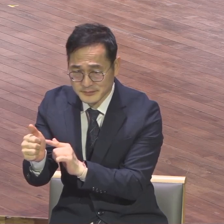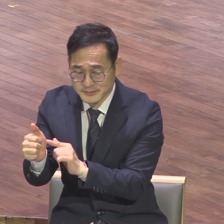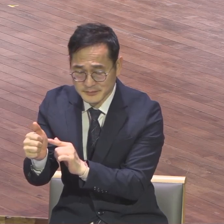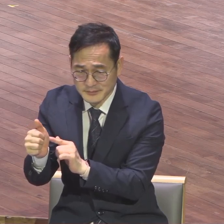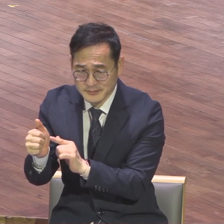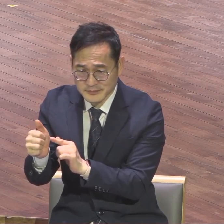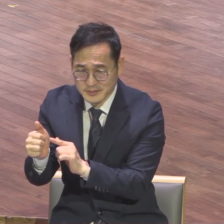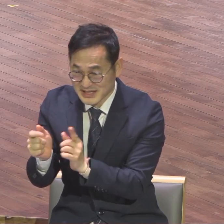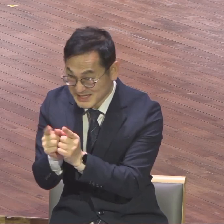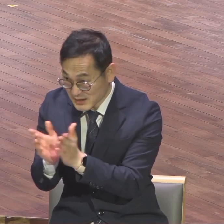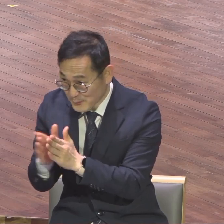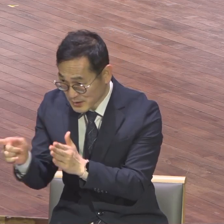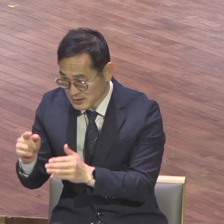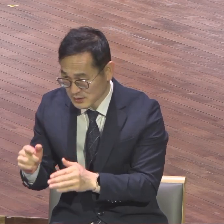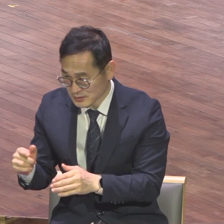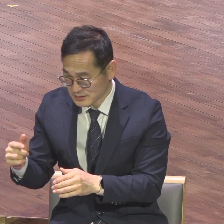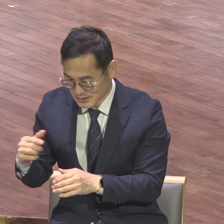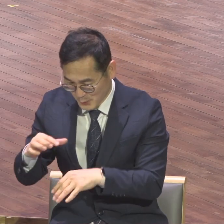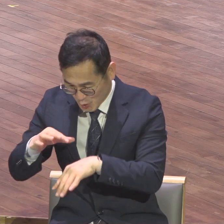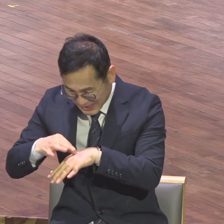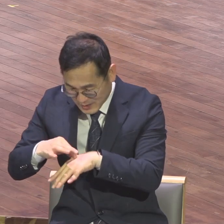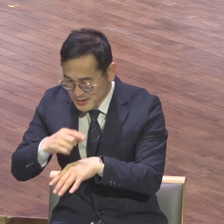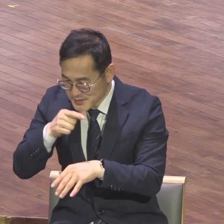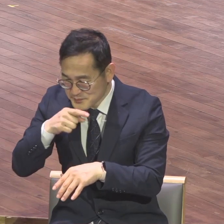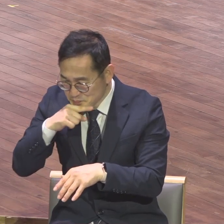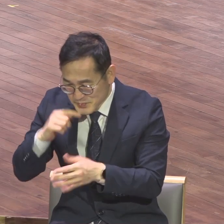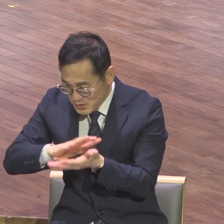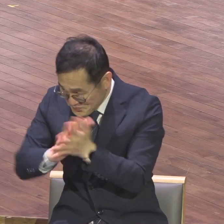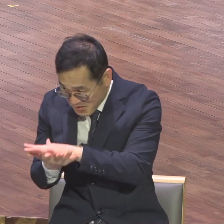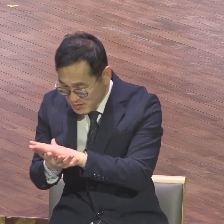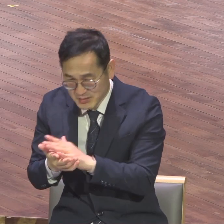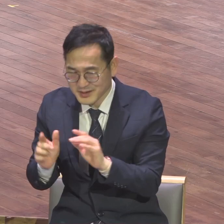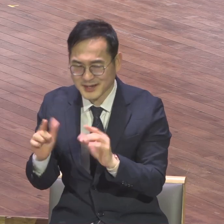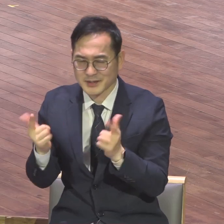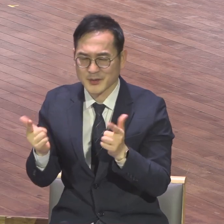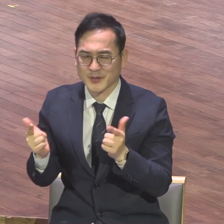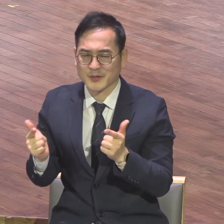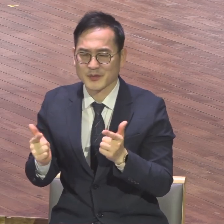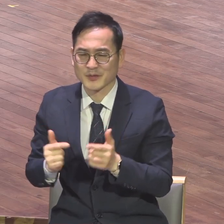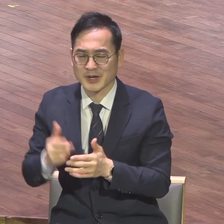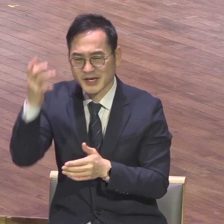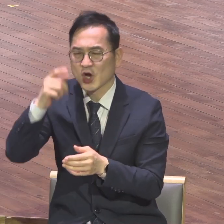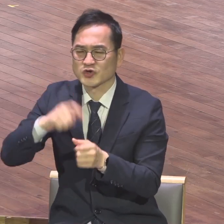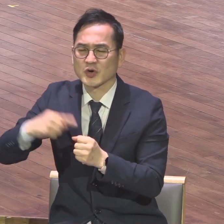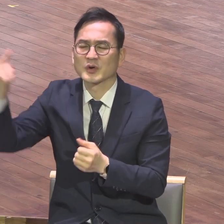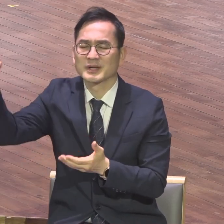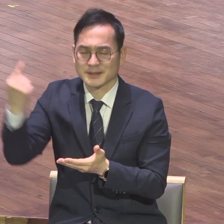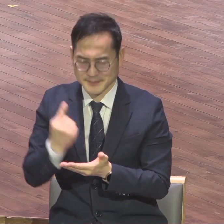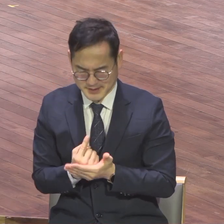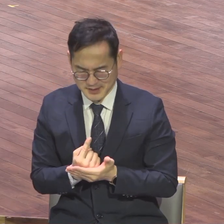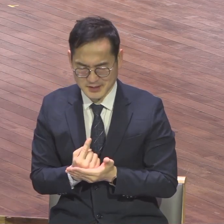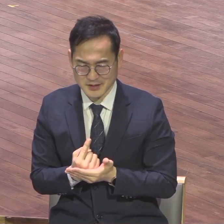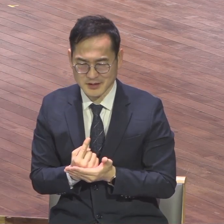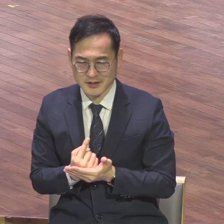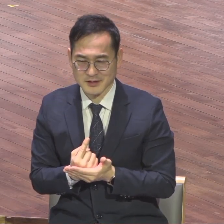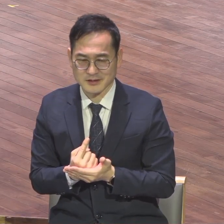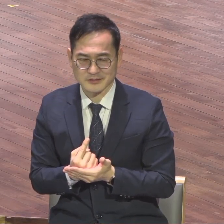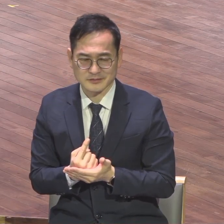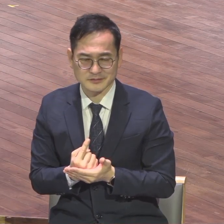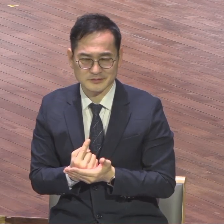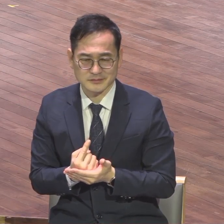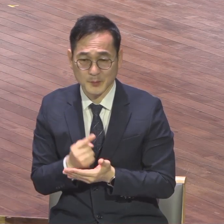영적으로 임재하신다. 영적으로 좀 더 보충 설명을 드리면 성찬을 통해서